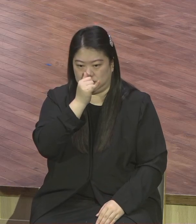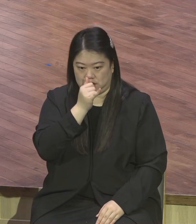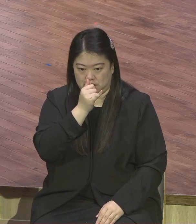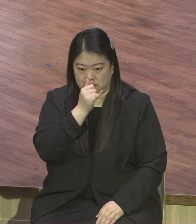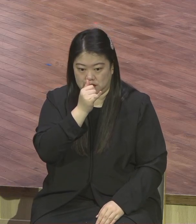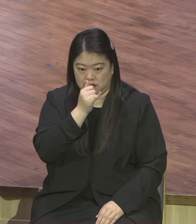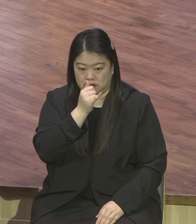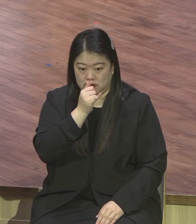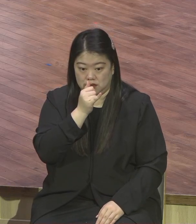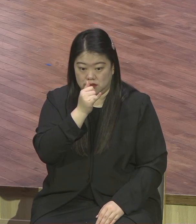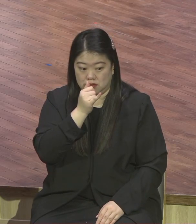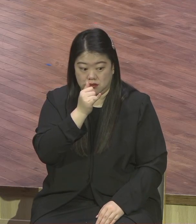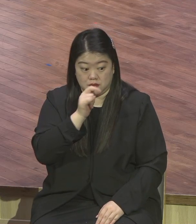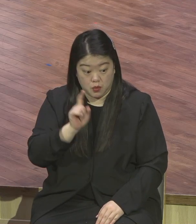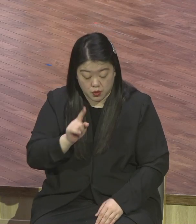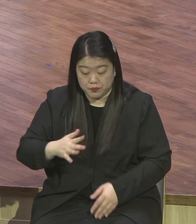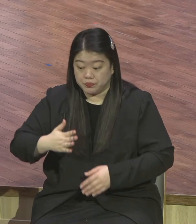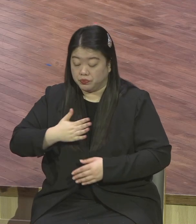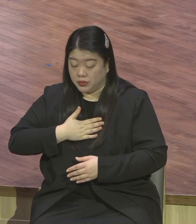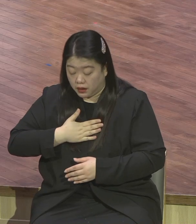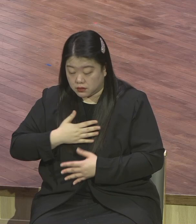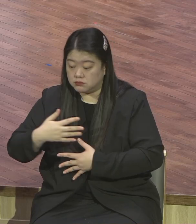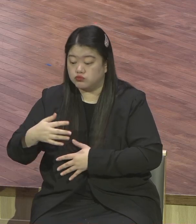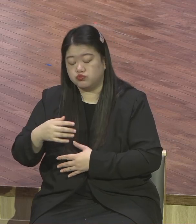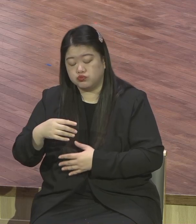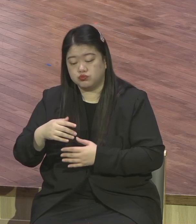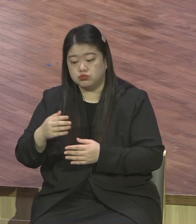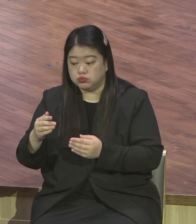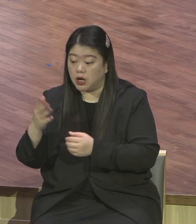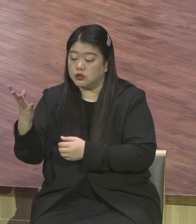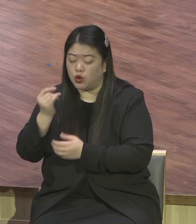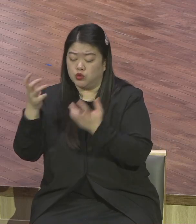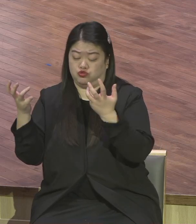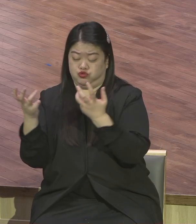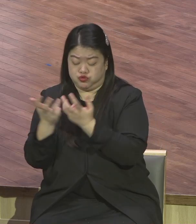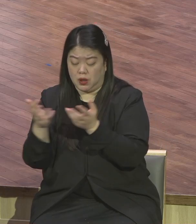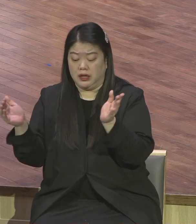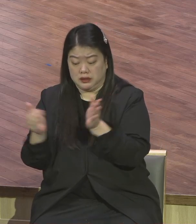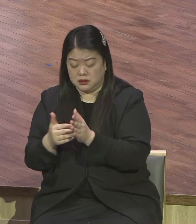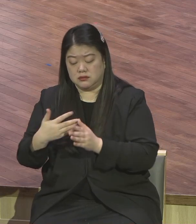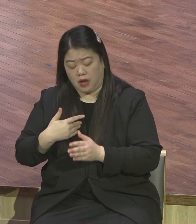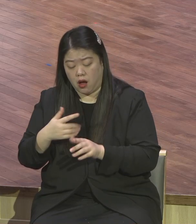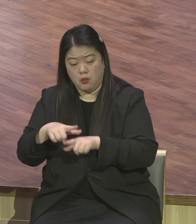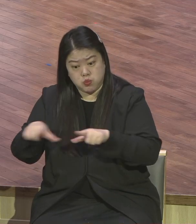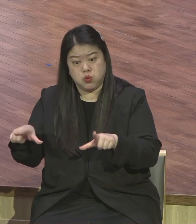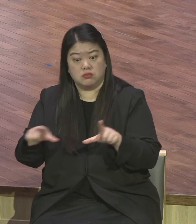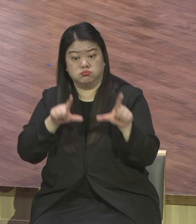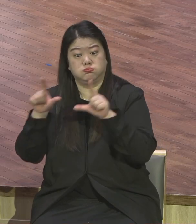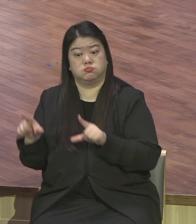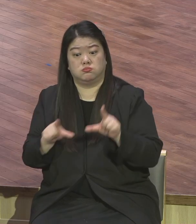뭐요? 자연스럽게 영적 영향력을 그렇게 입히게 되지요.